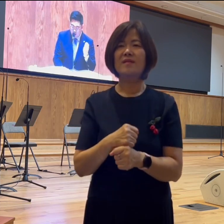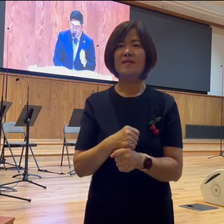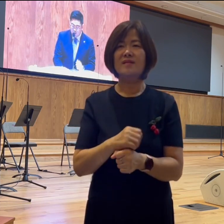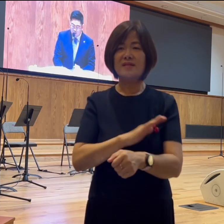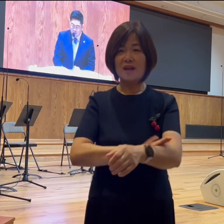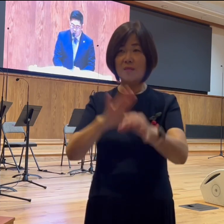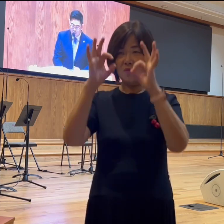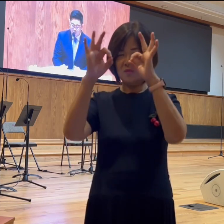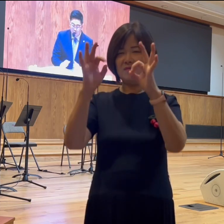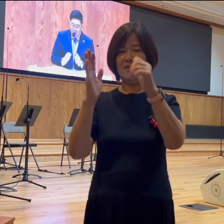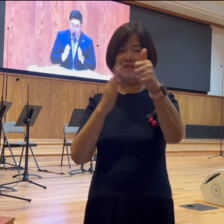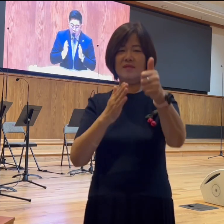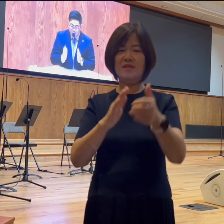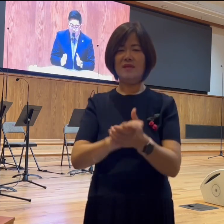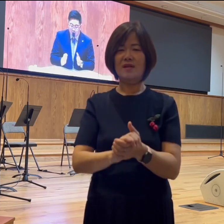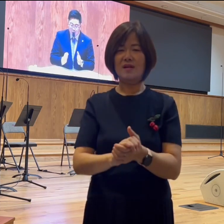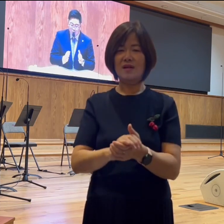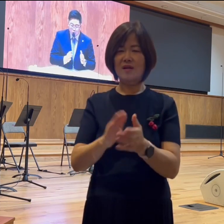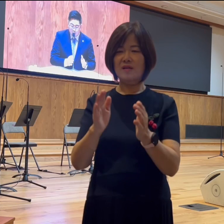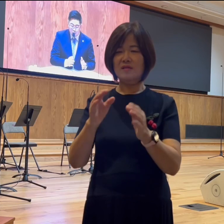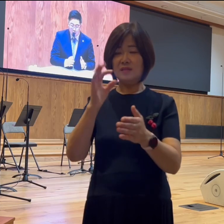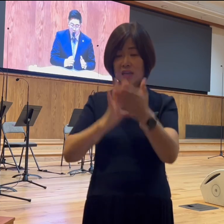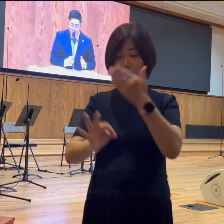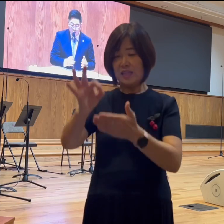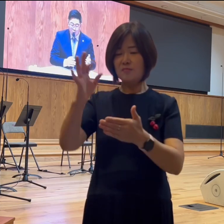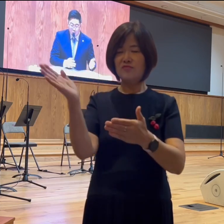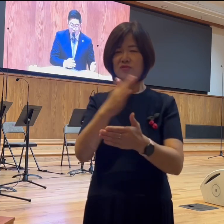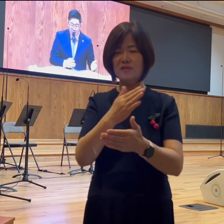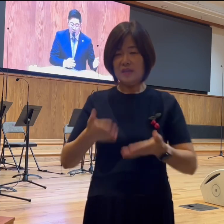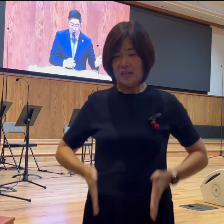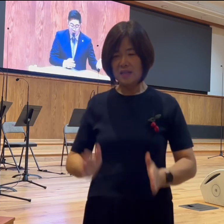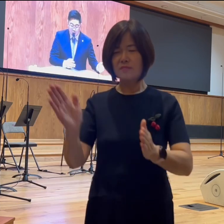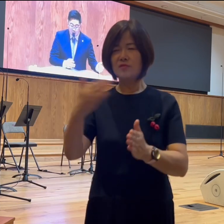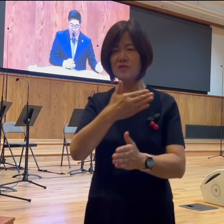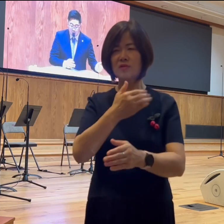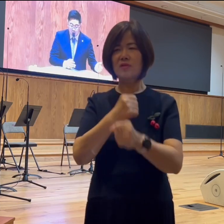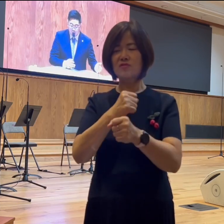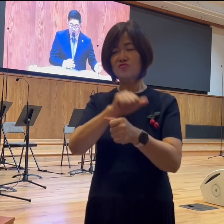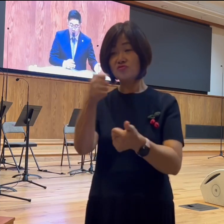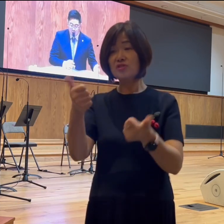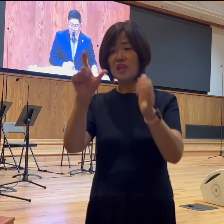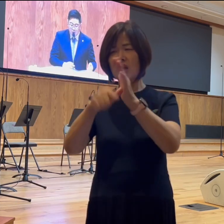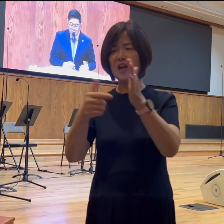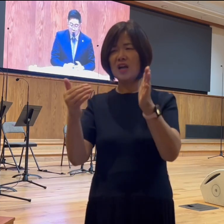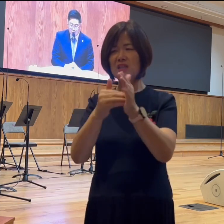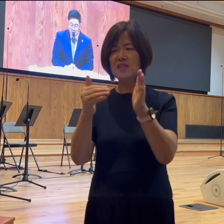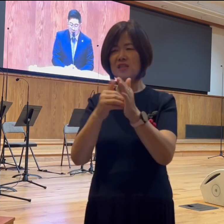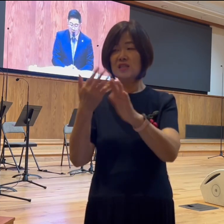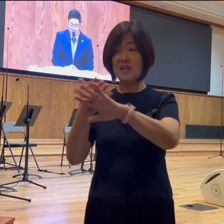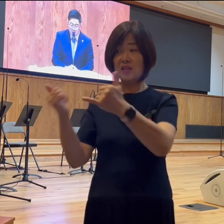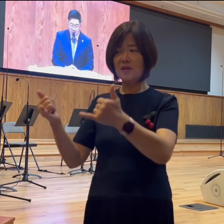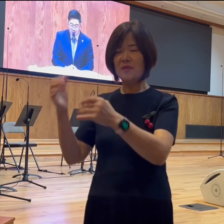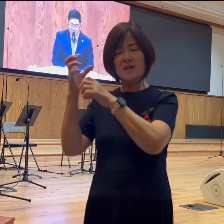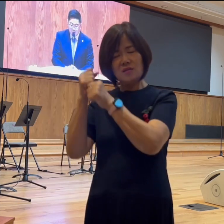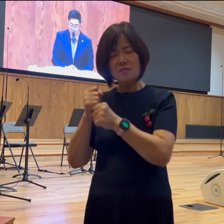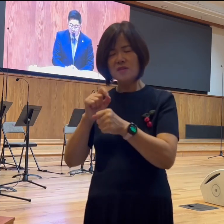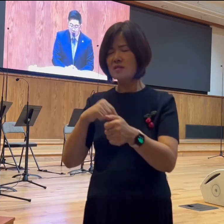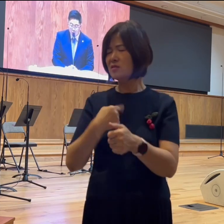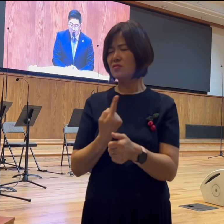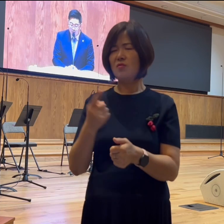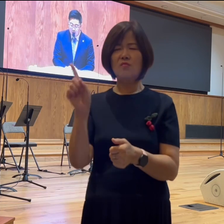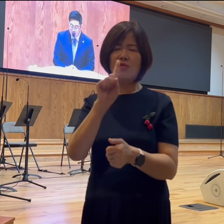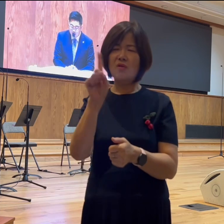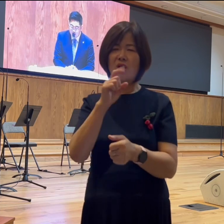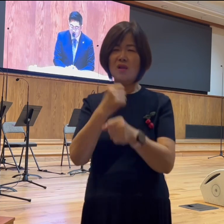잘 들어보십시오. 요람에서 무덤까지 로봇에 의존하며 스스로 무엇인가를 하려는